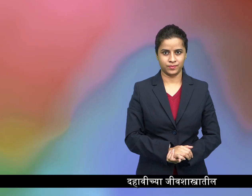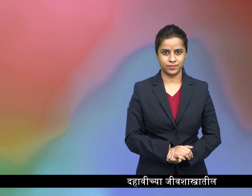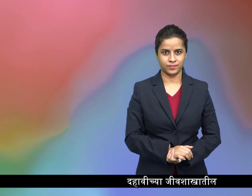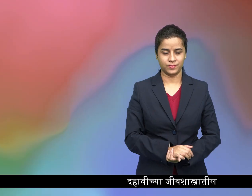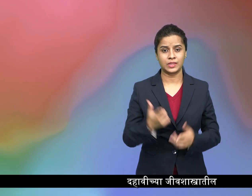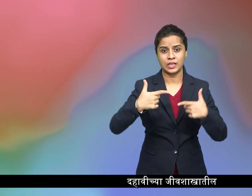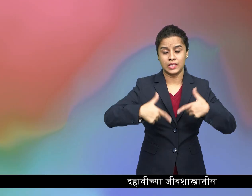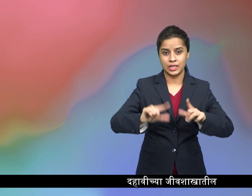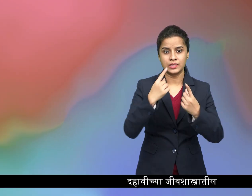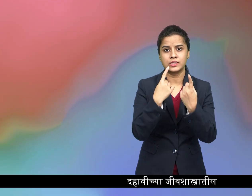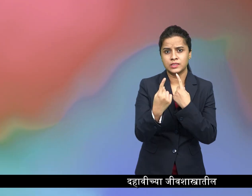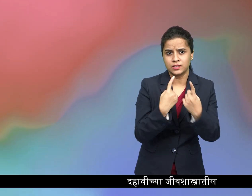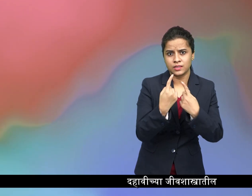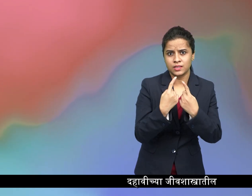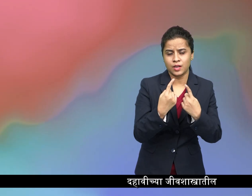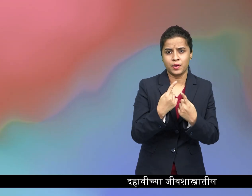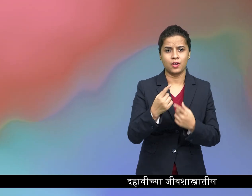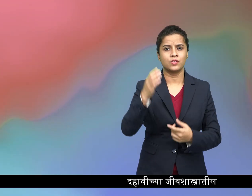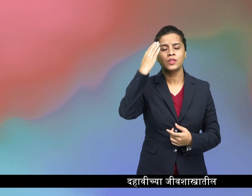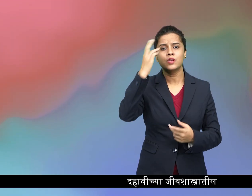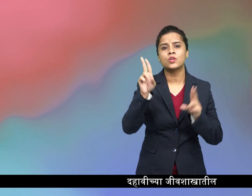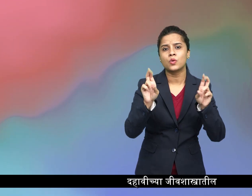दहावीच्या जीवनशास्त्रातील